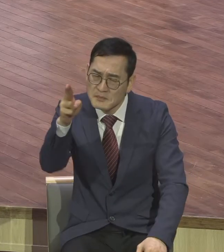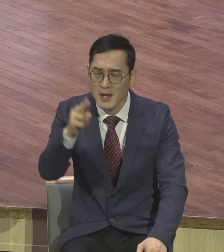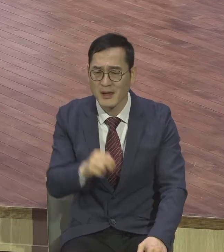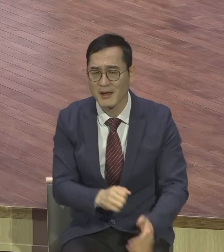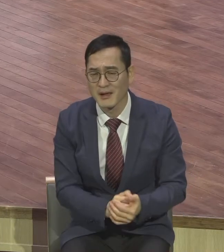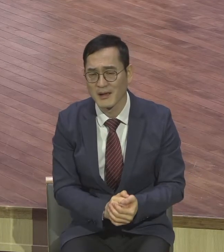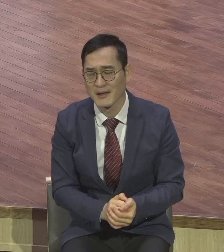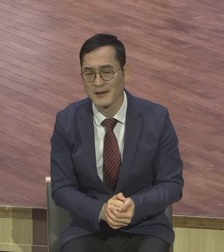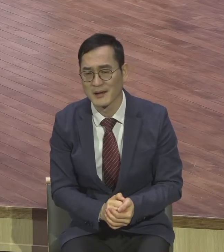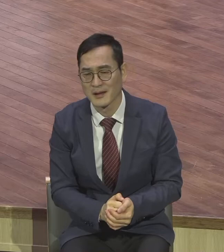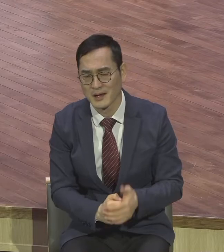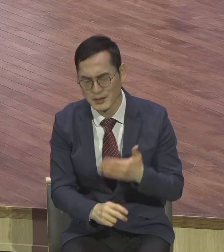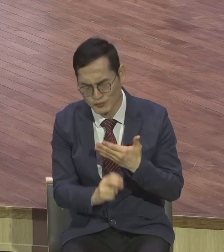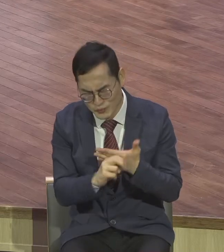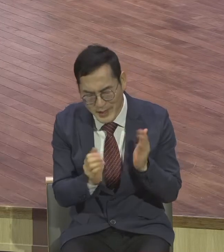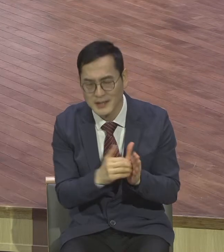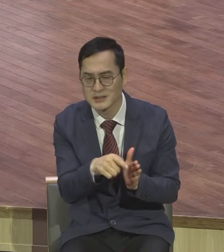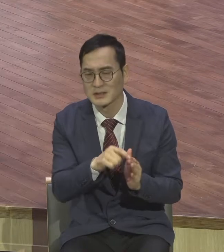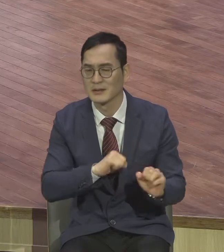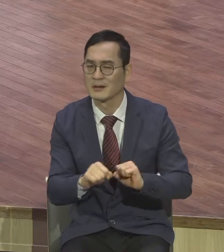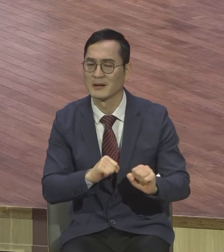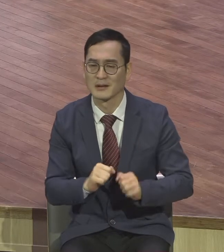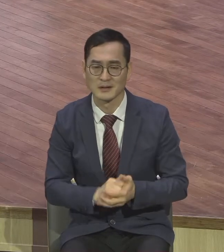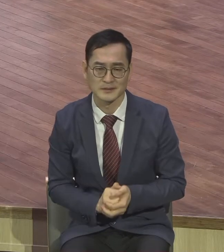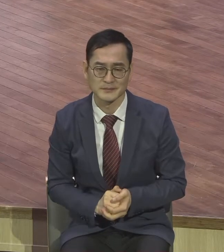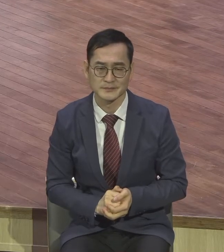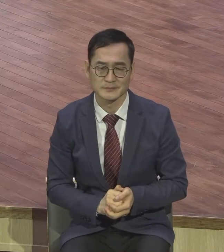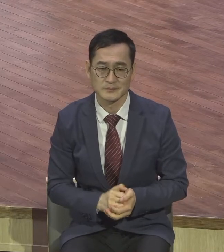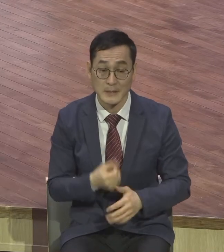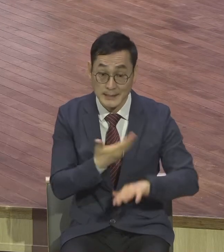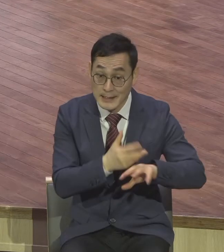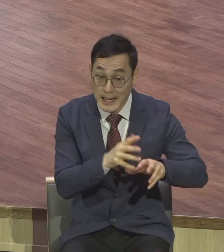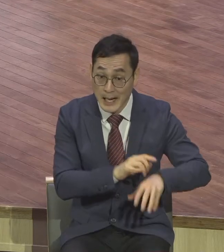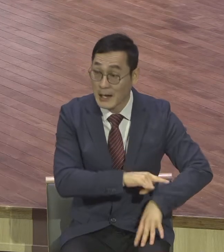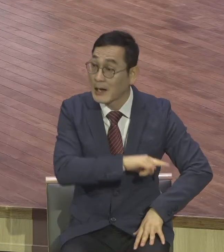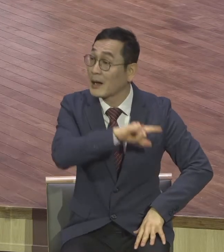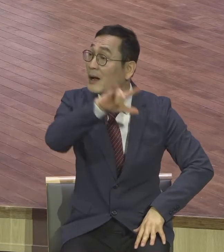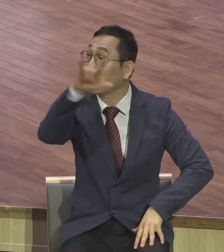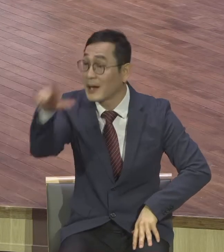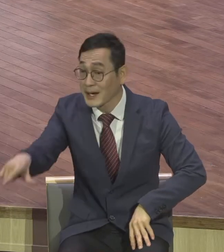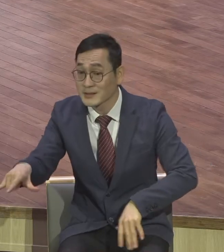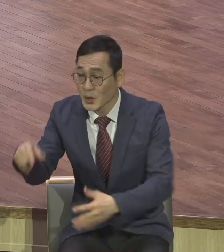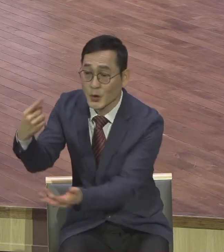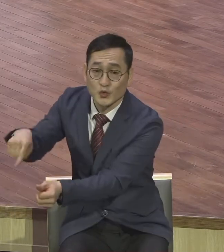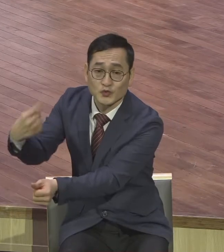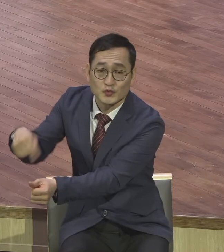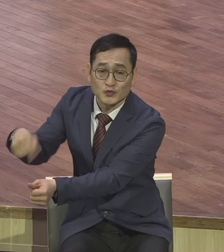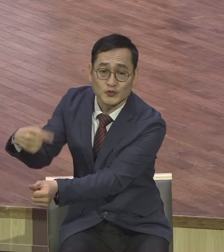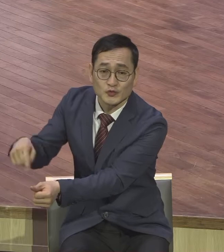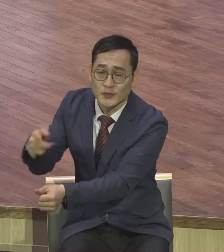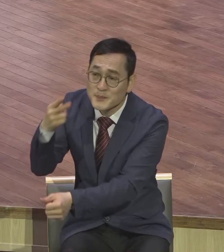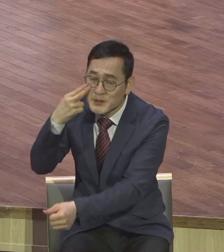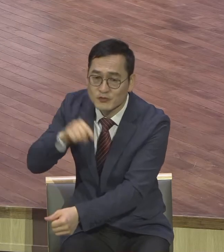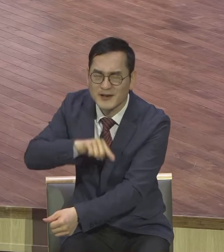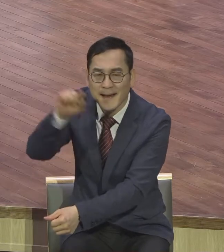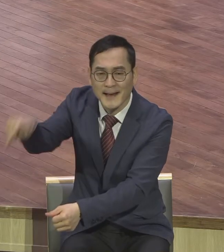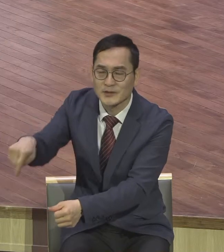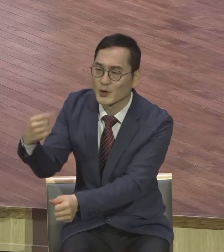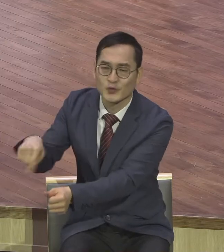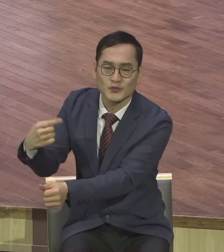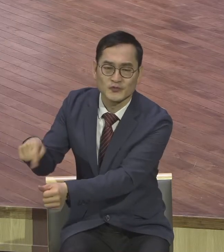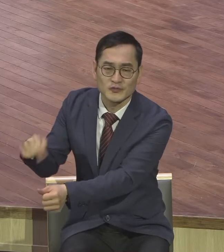사람들이 이민 간 그 현장은 꼭 치맛바람이 있대요. 미국 같은 데서도